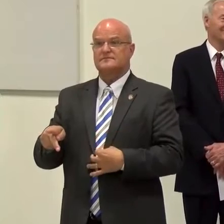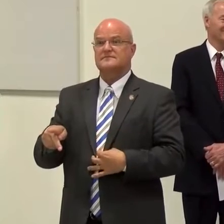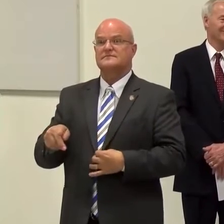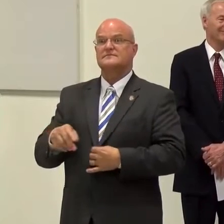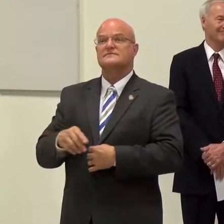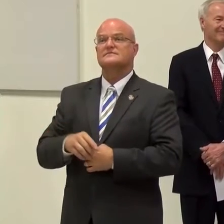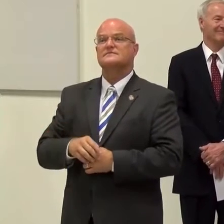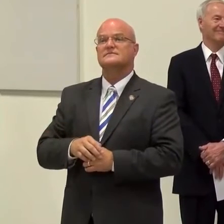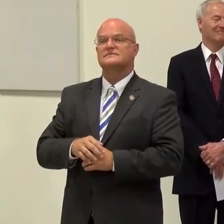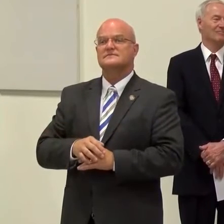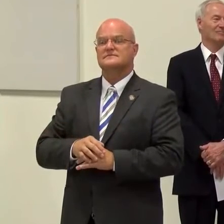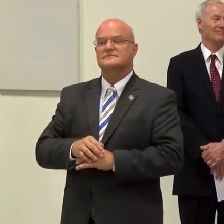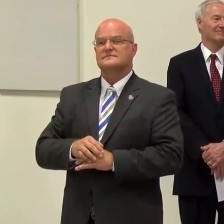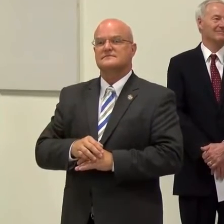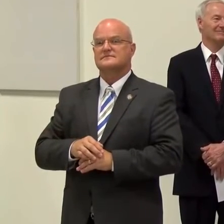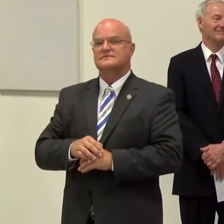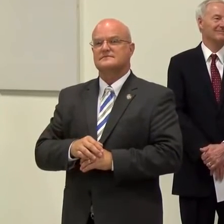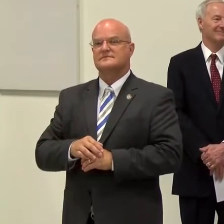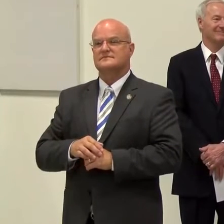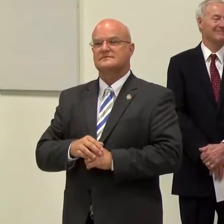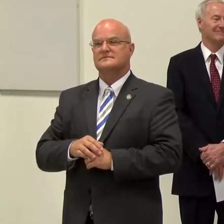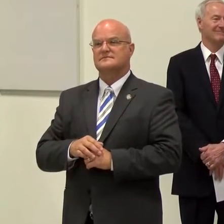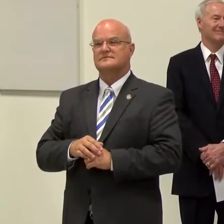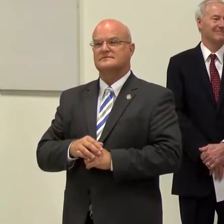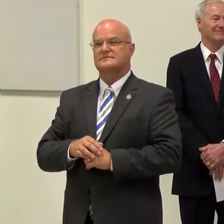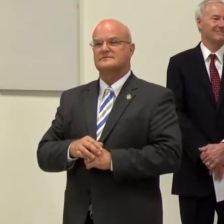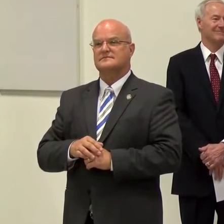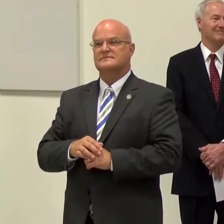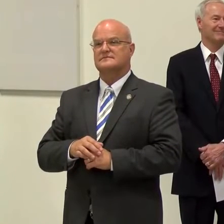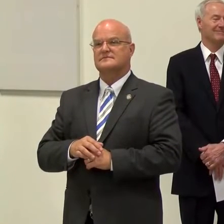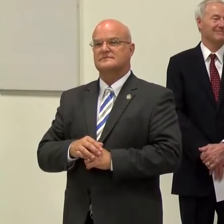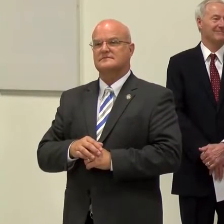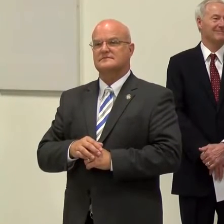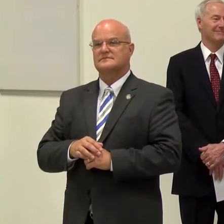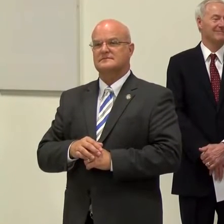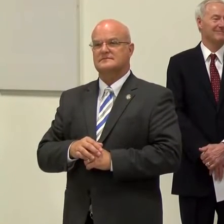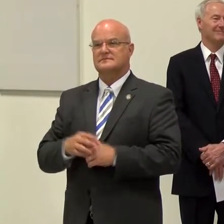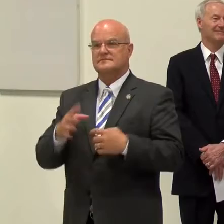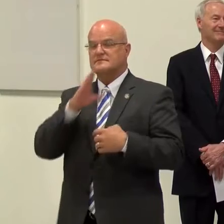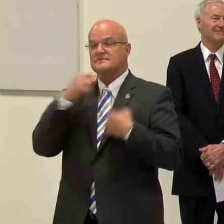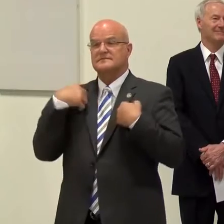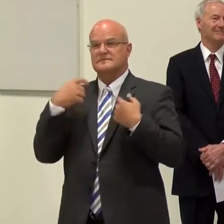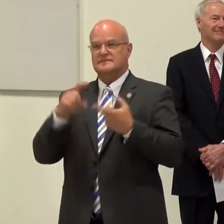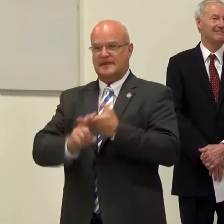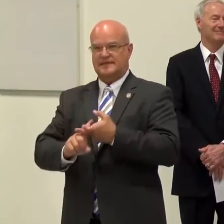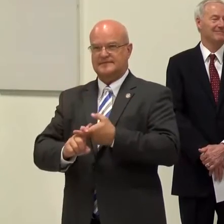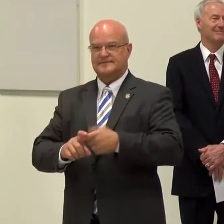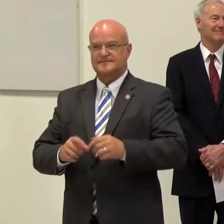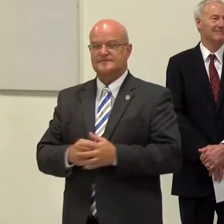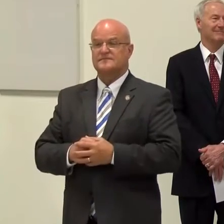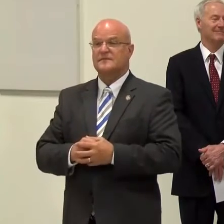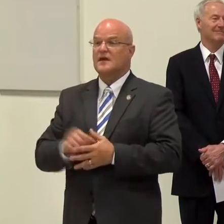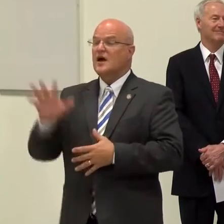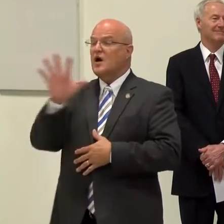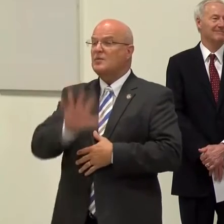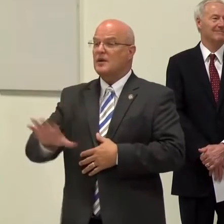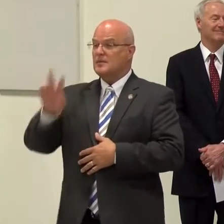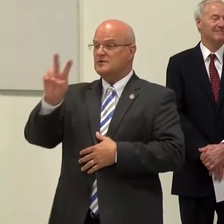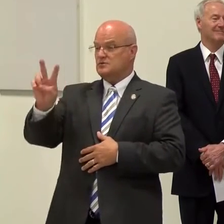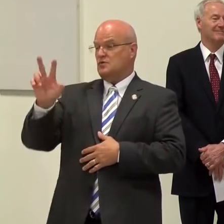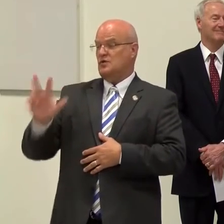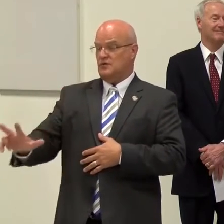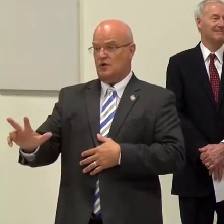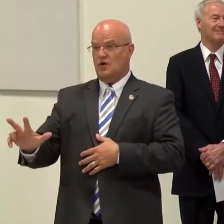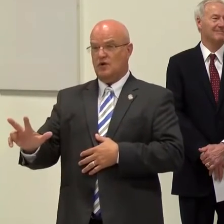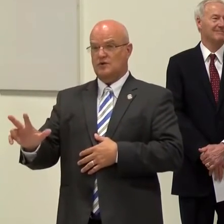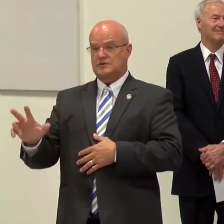Aproximadamente 2/3 partes de las infecciones han ocurrido en la población latina de este condado. Approximately 2/3 of the